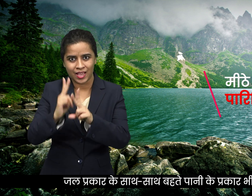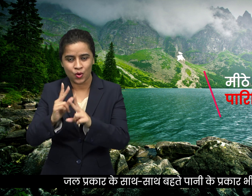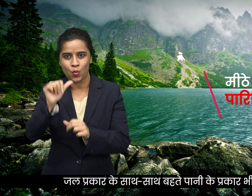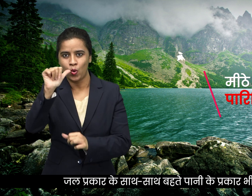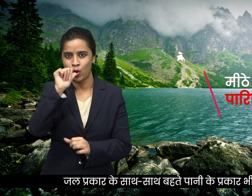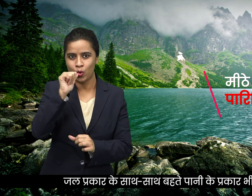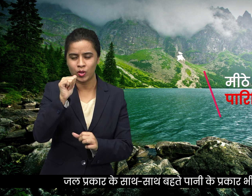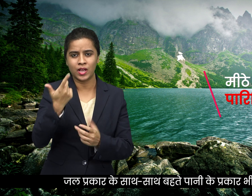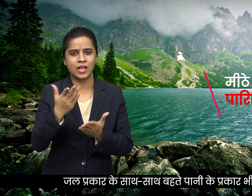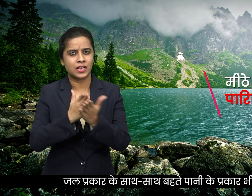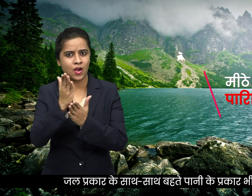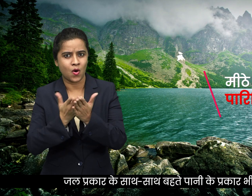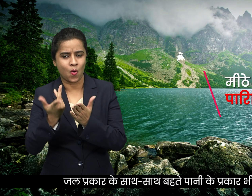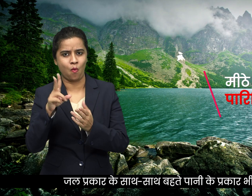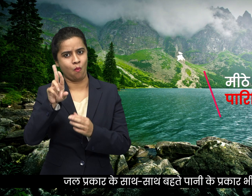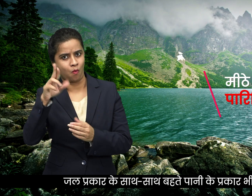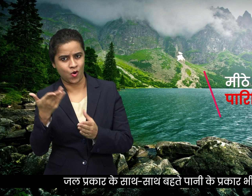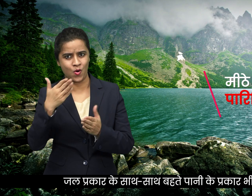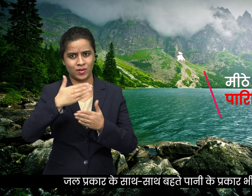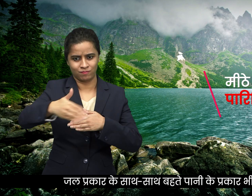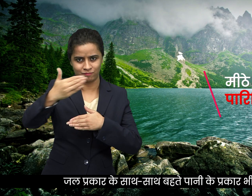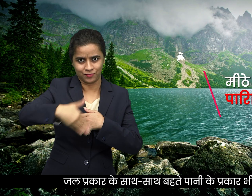प्रकार के साथ साथ बहते पानी के प्रकार भी होते हैं।